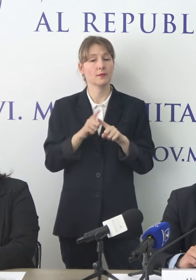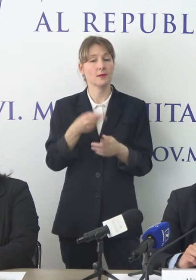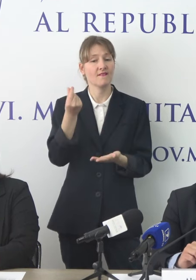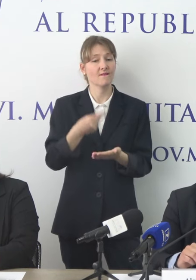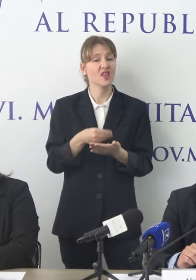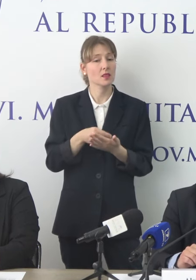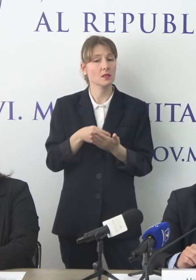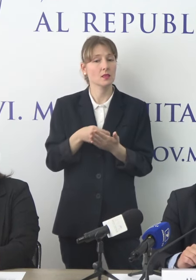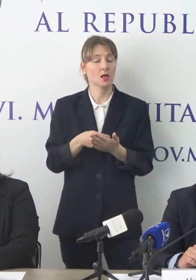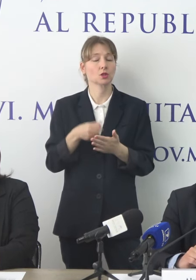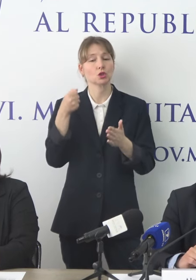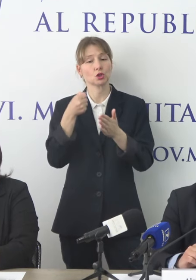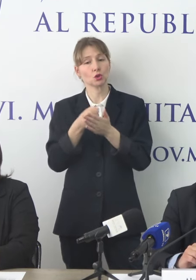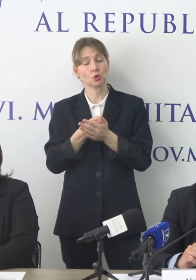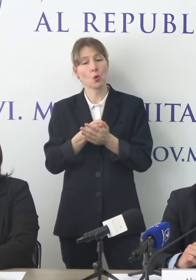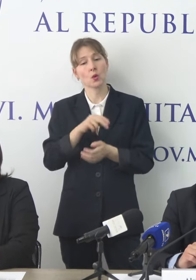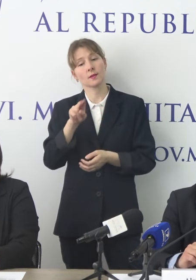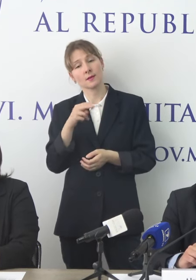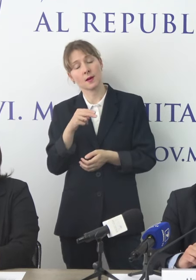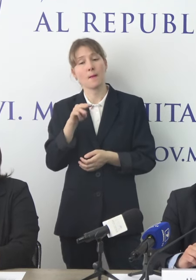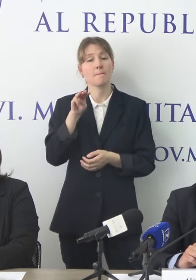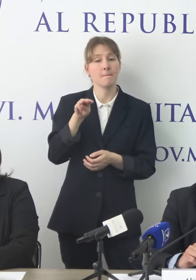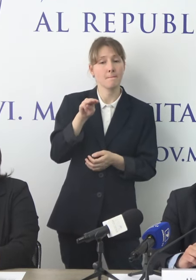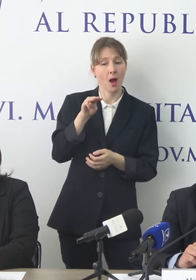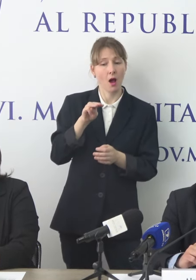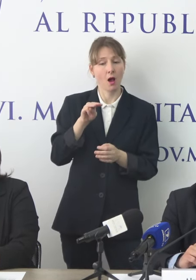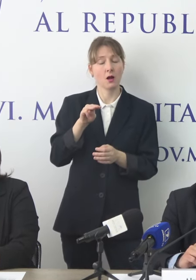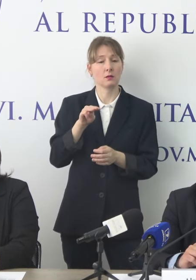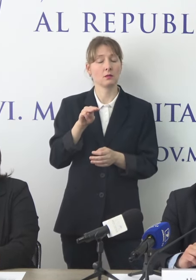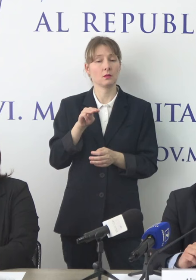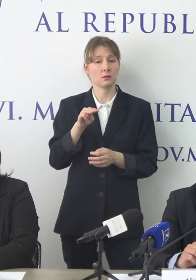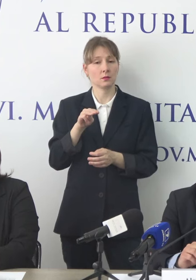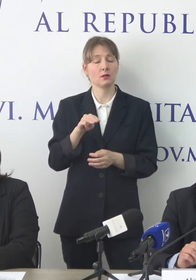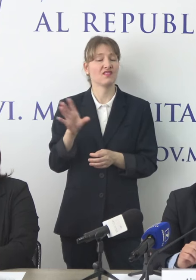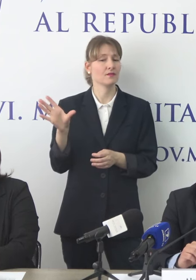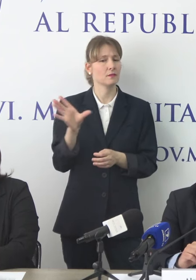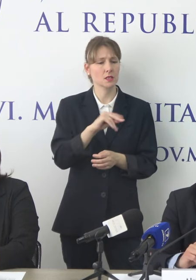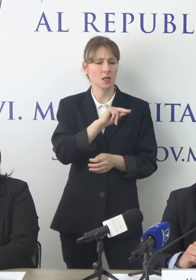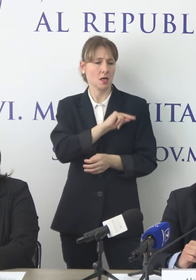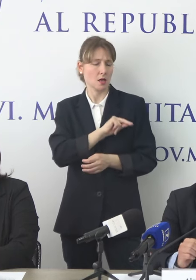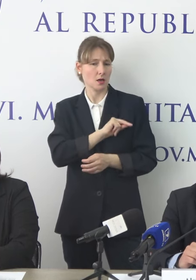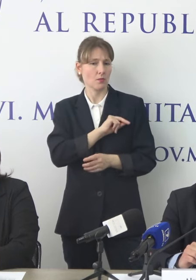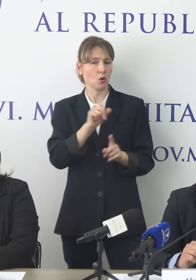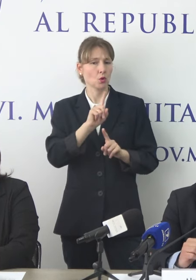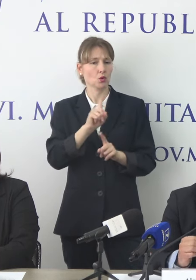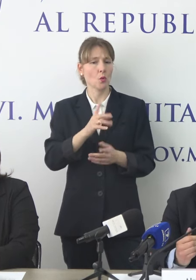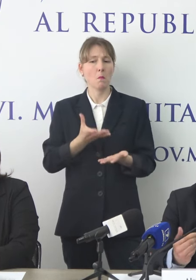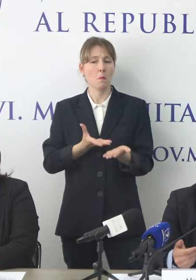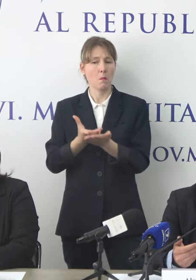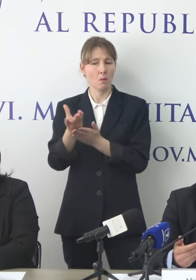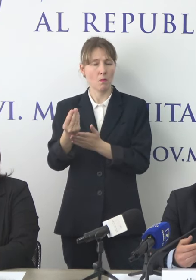luna decembrie până în luna martie. Toți colegii mei din domeniul asistenței sociale au primit plată unică